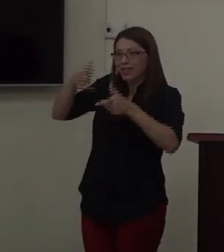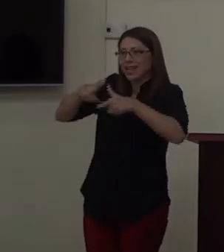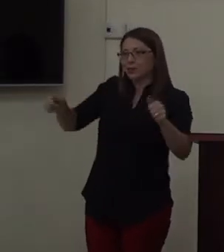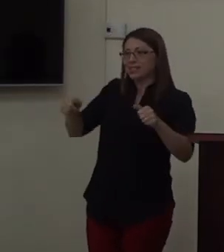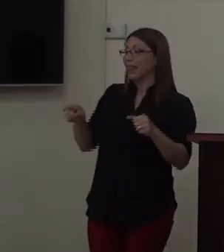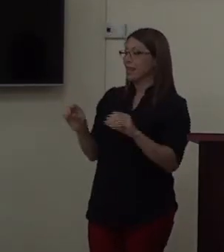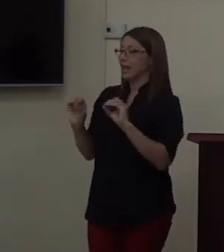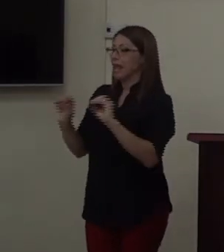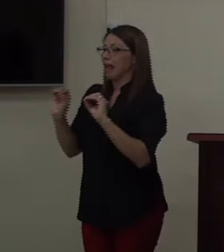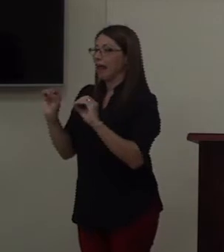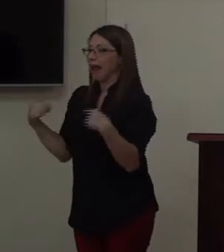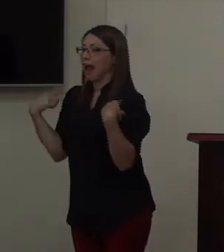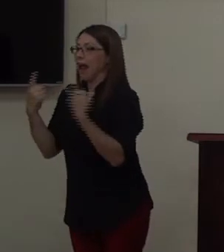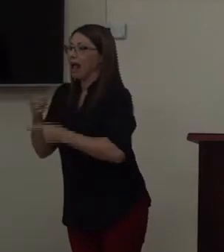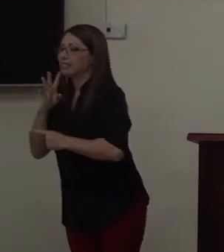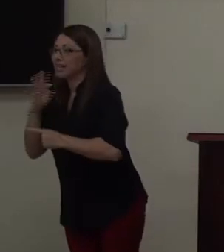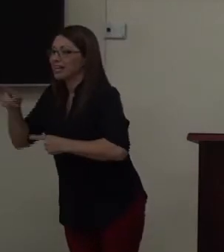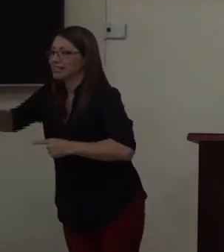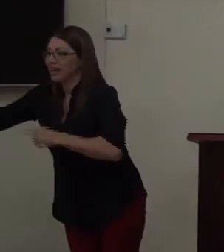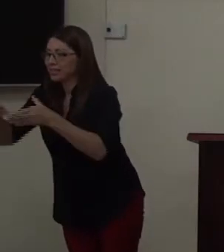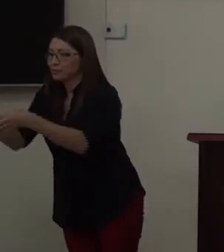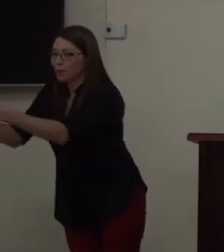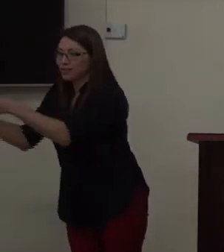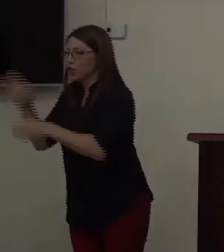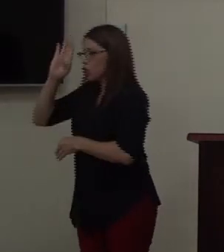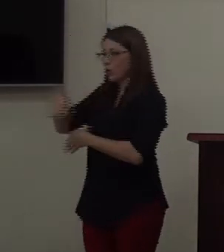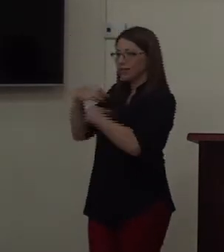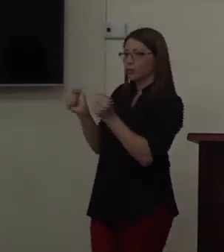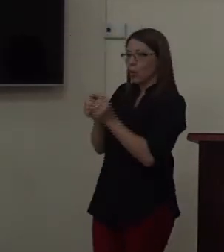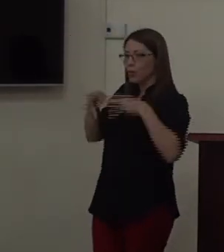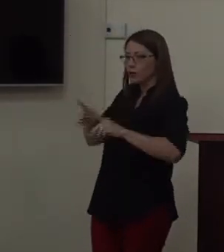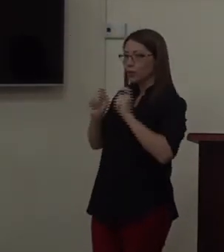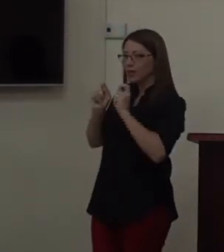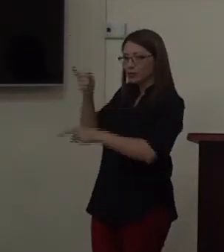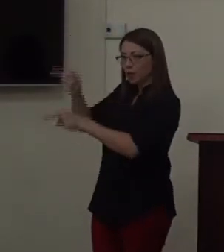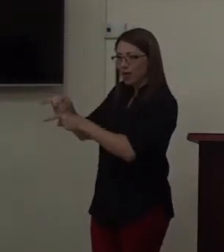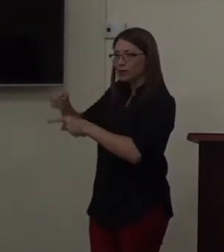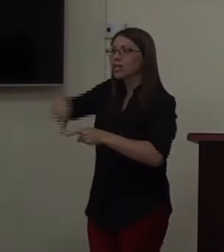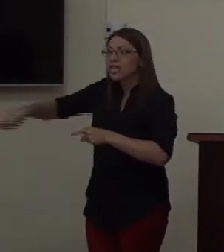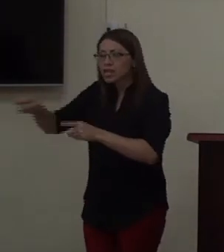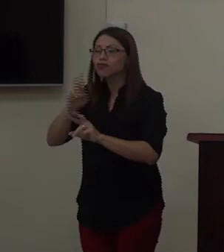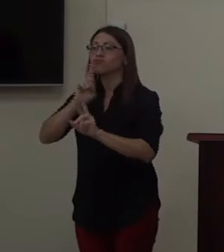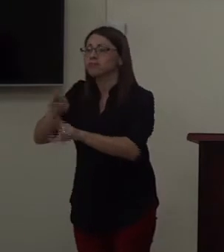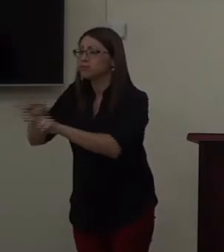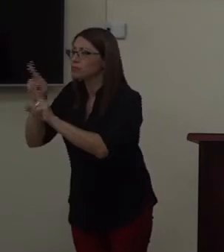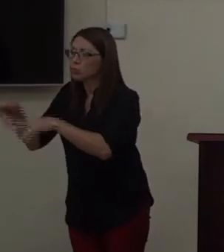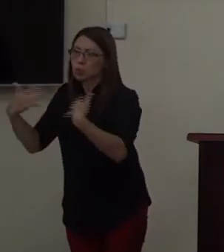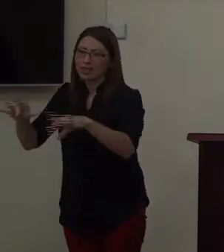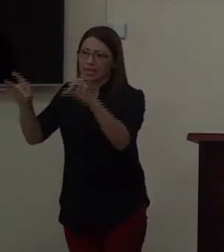a estas poblaciones, nunca se hizo con los métodos educativos adecuados y eso tuvo unas repercusiones terribles en las